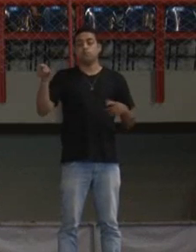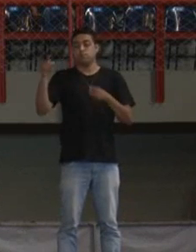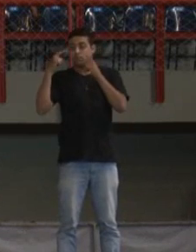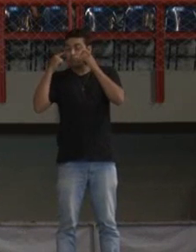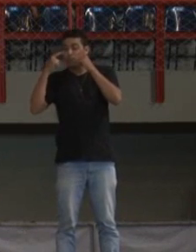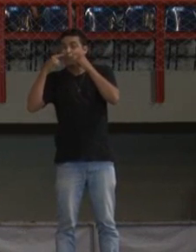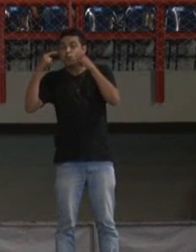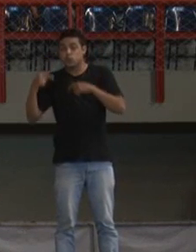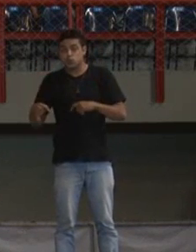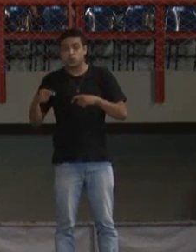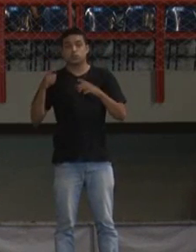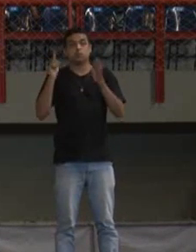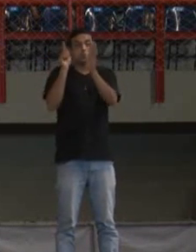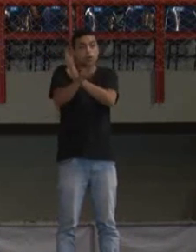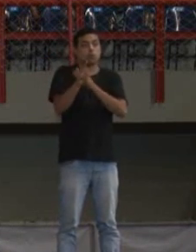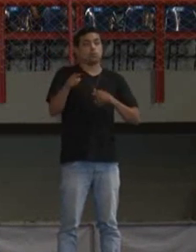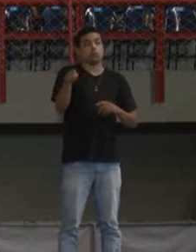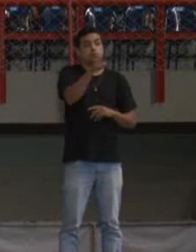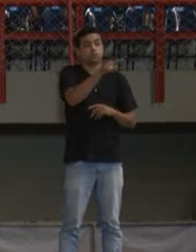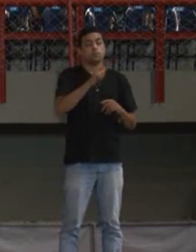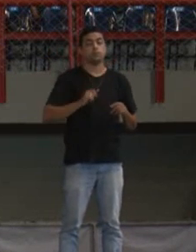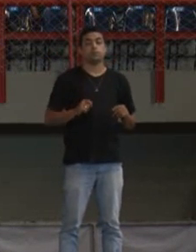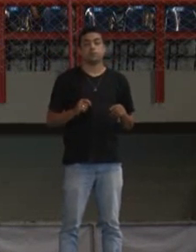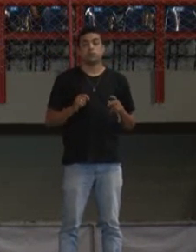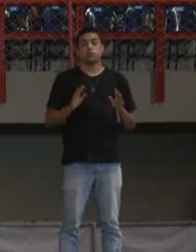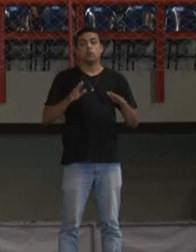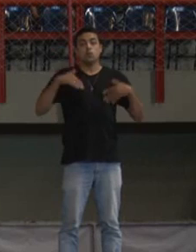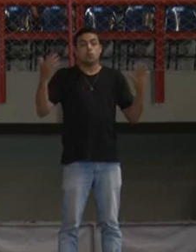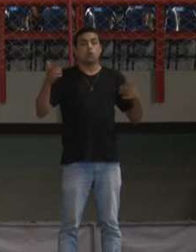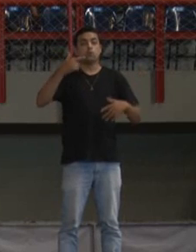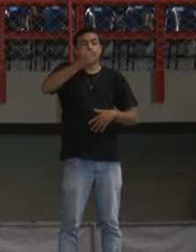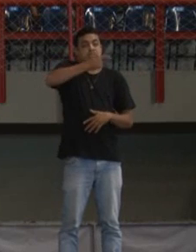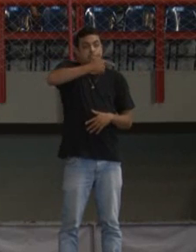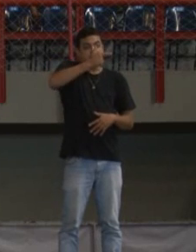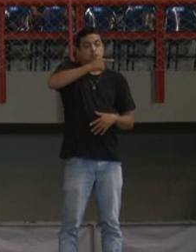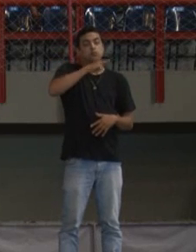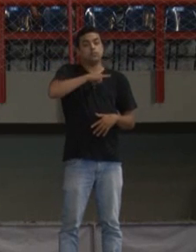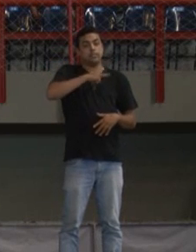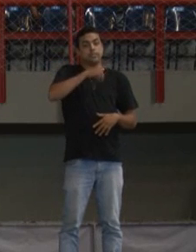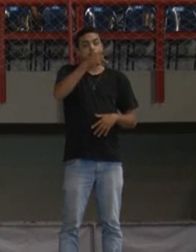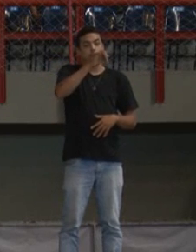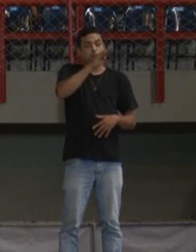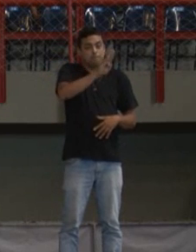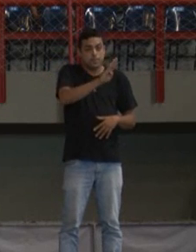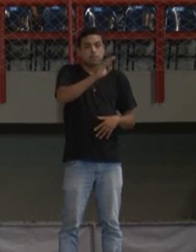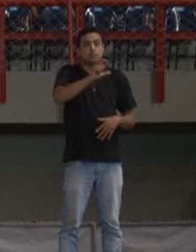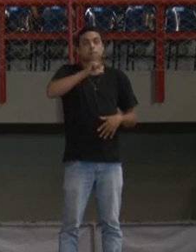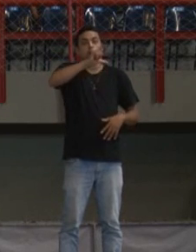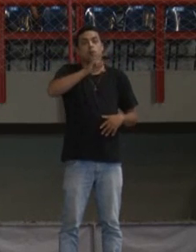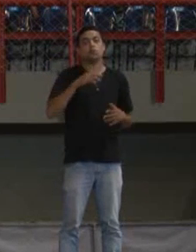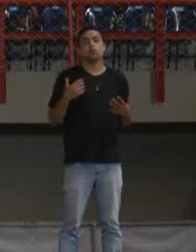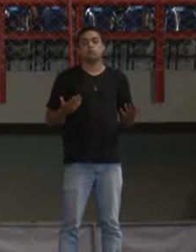China. Pergunto, qual é o segundo maior PIB